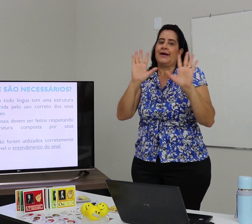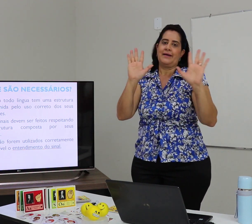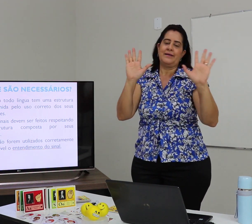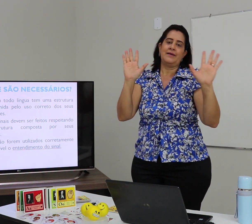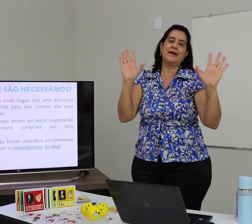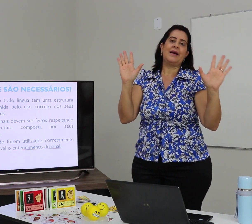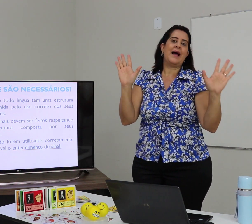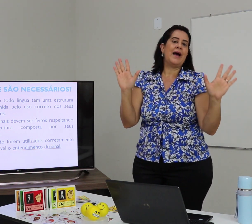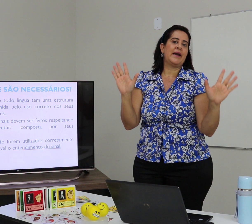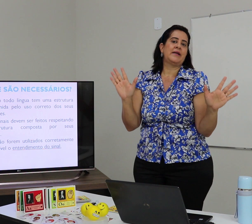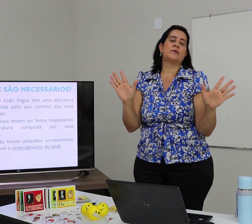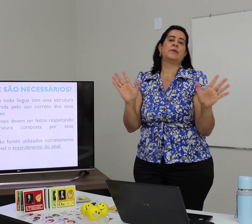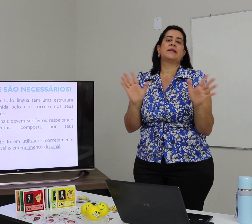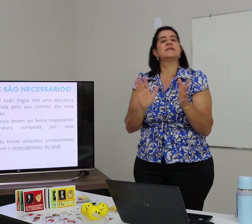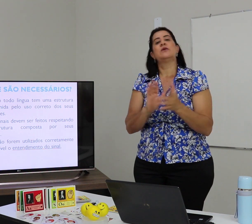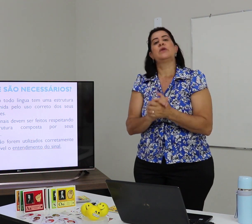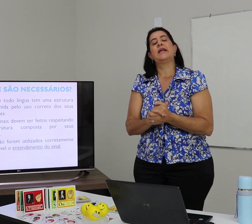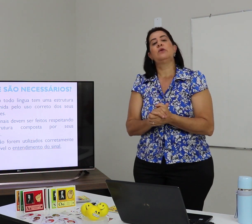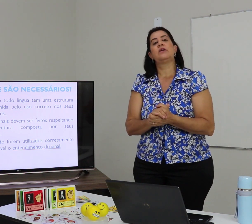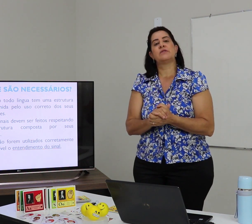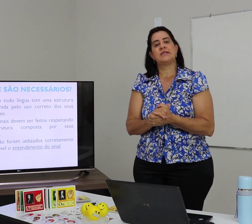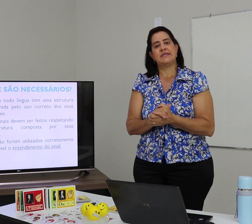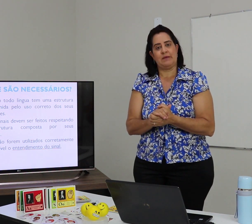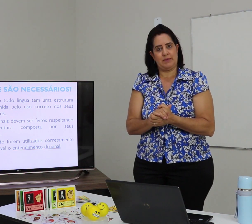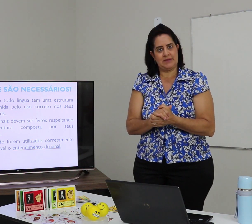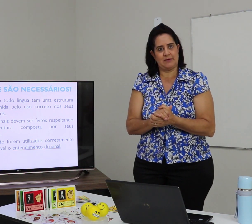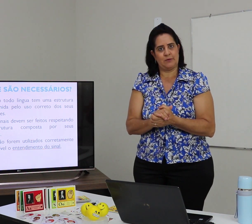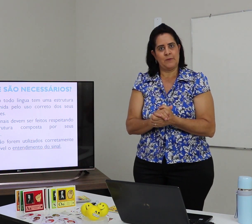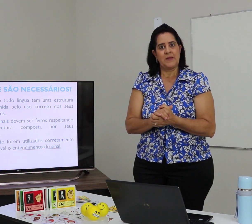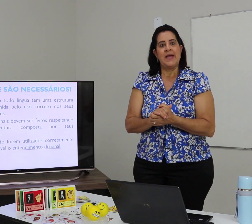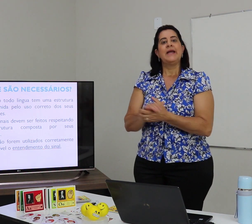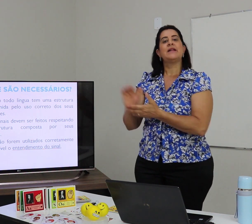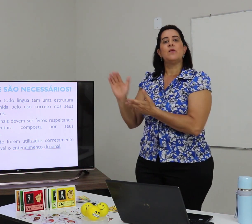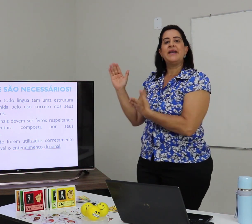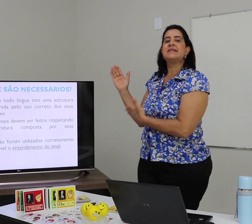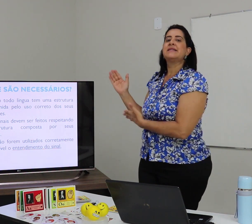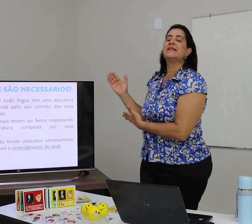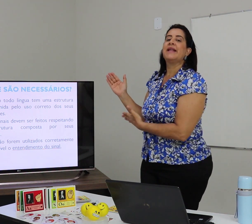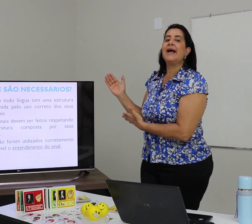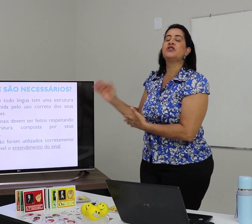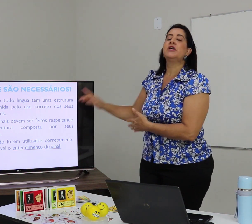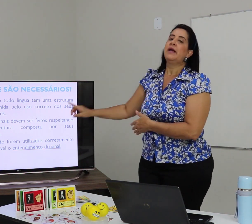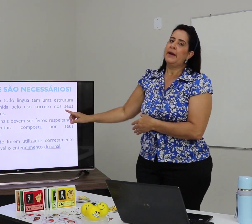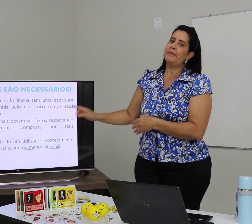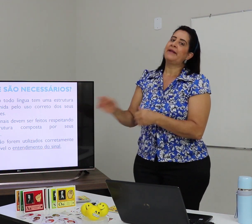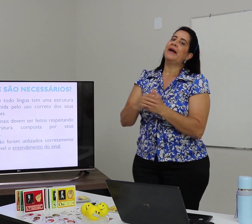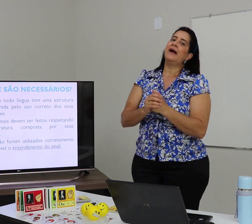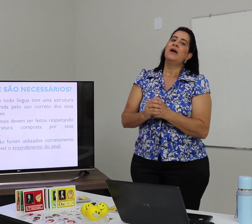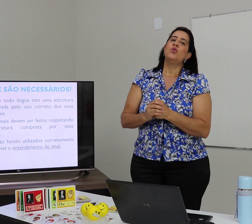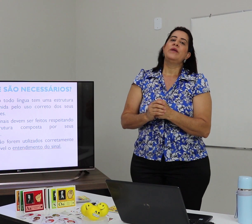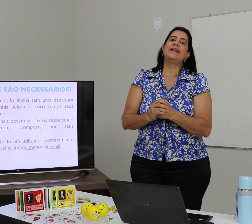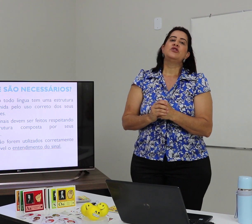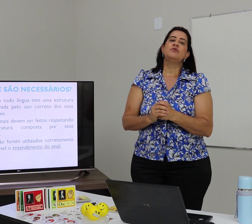clara interpretação daquilo que você está passando. Então, a necessidade é para dar um